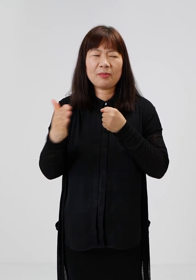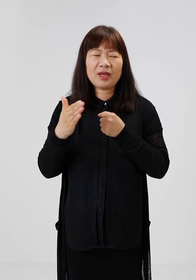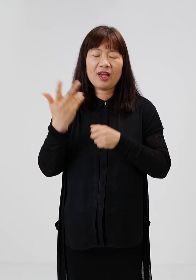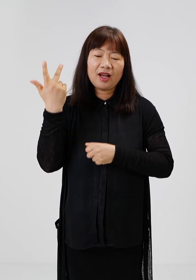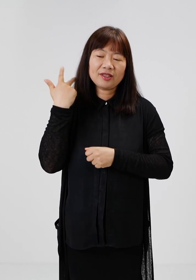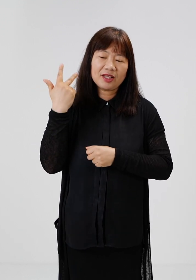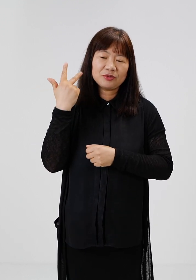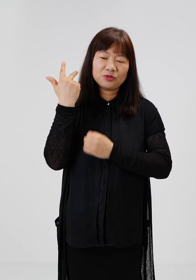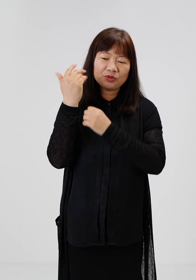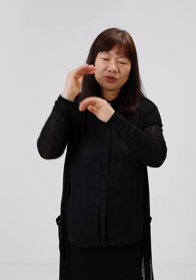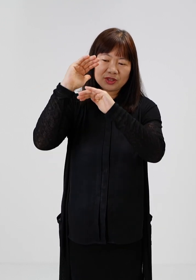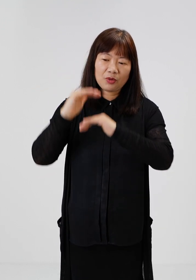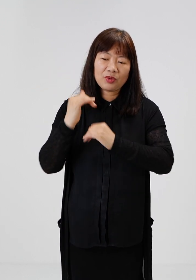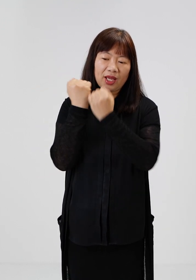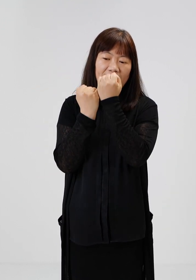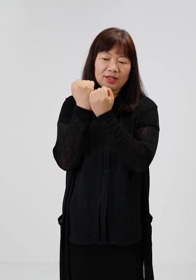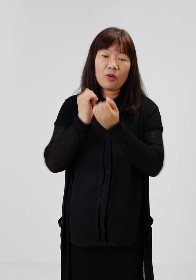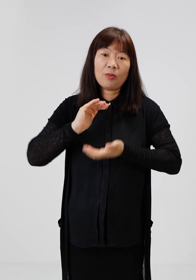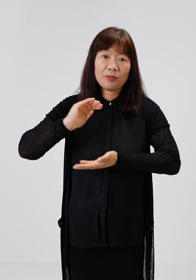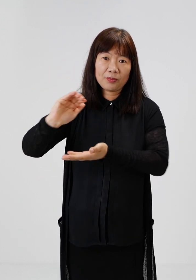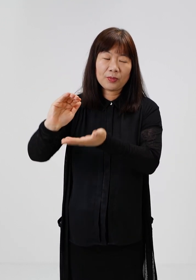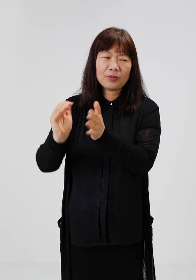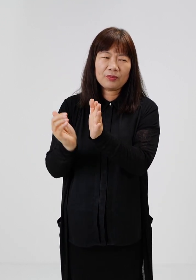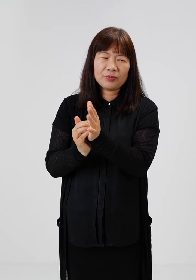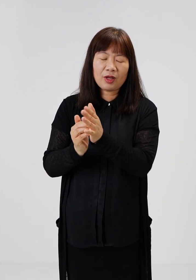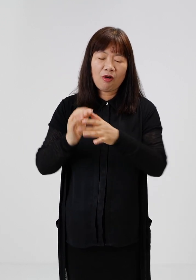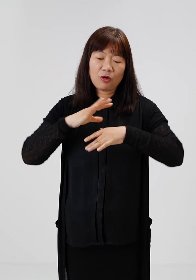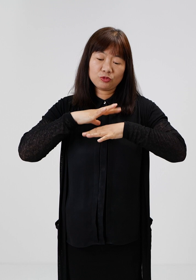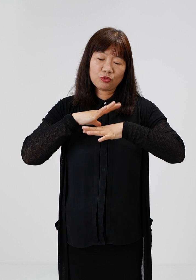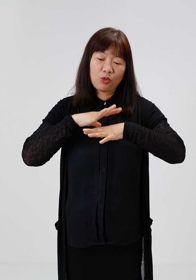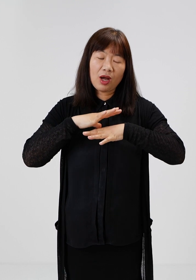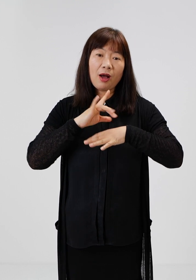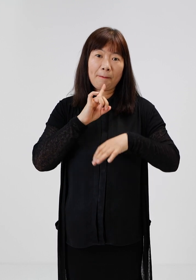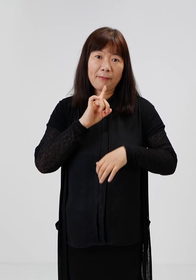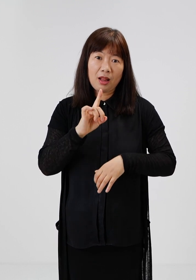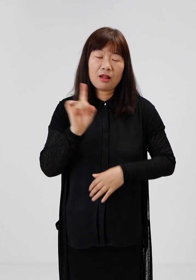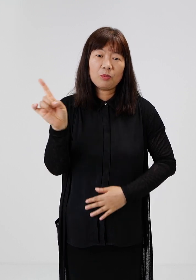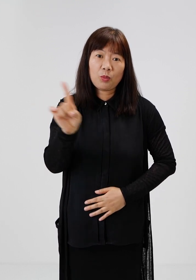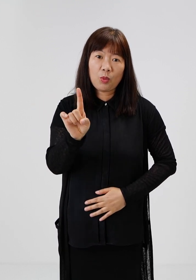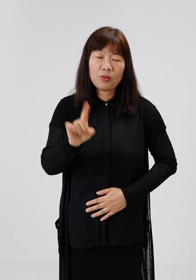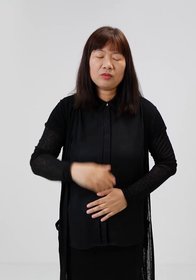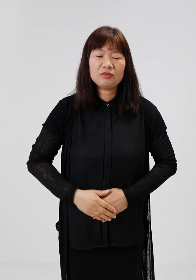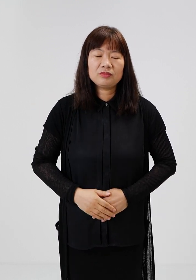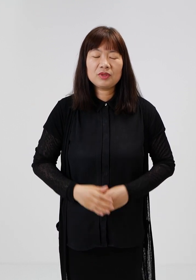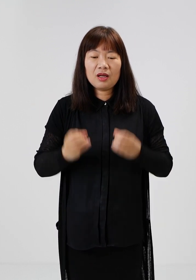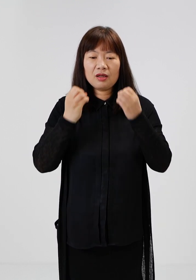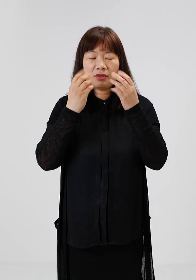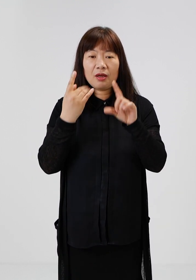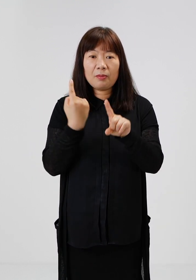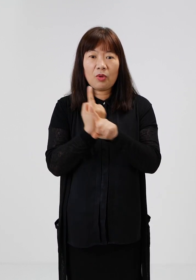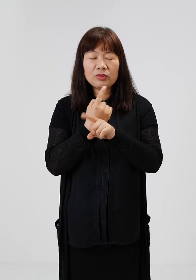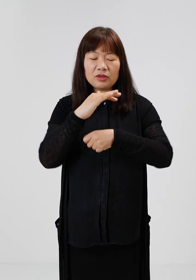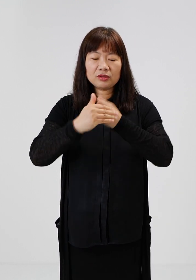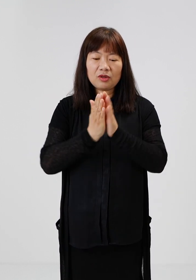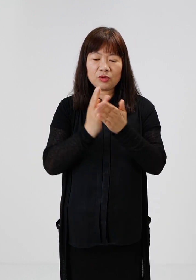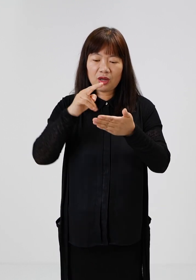이 부분은 해석을 했었죠. 여기서 두려워하여라는 말은 세번역 성경을